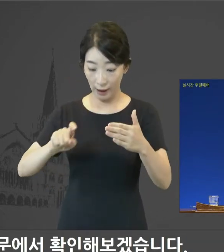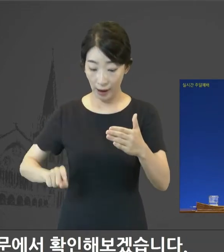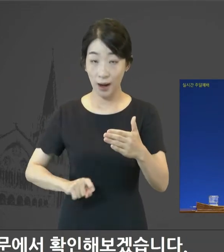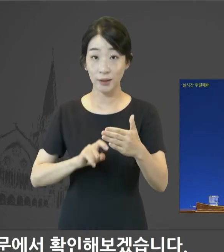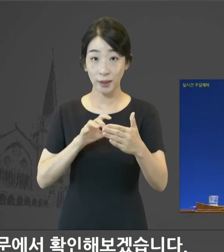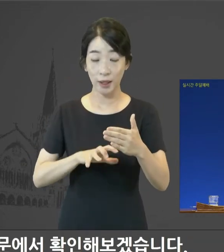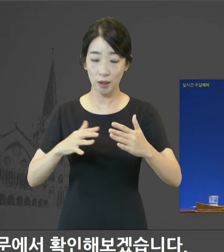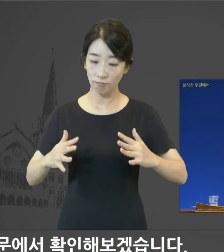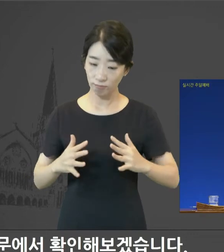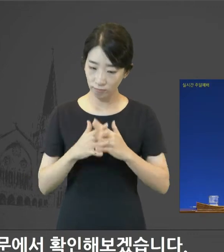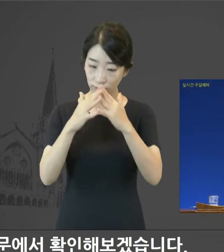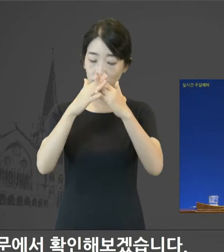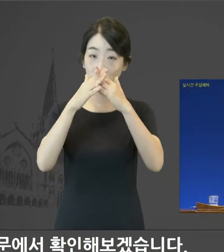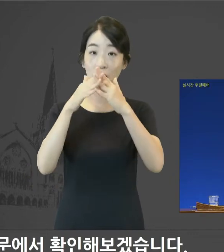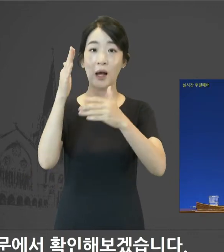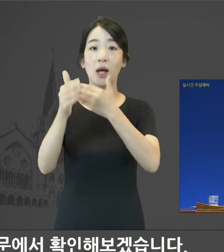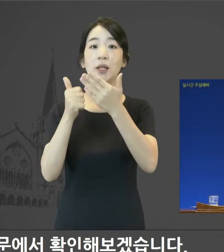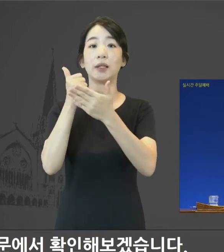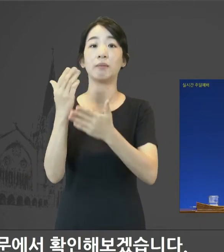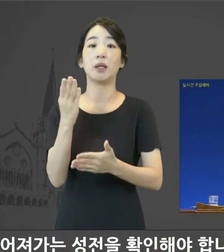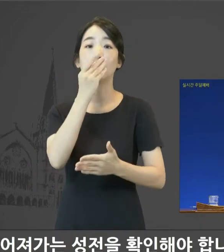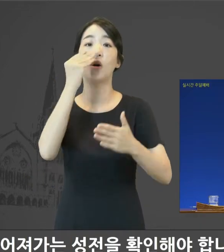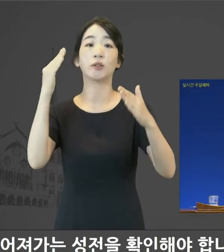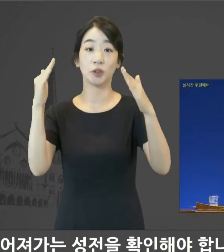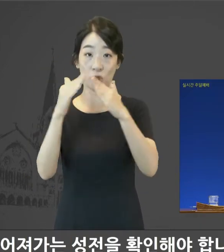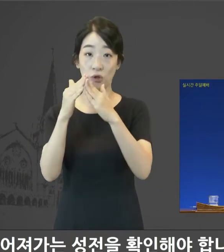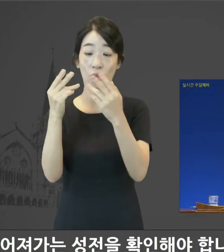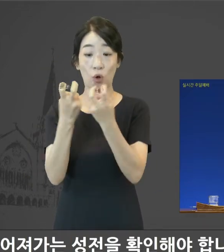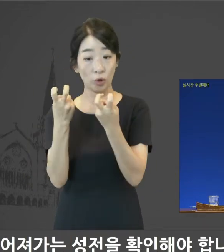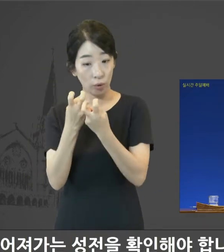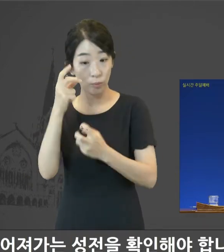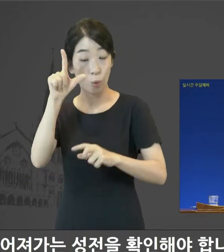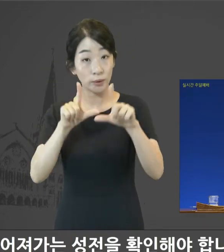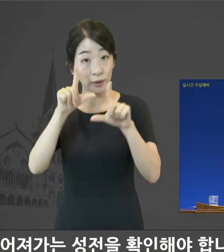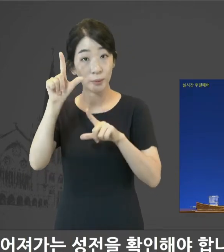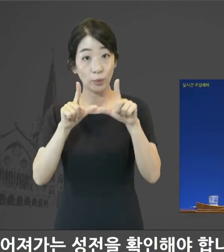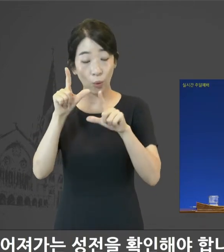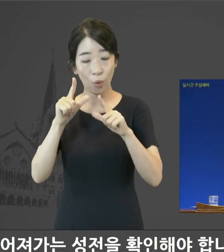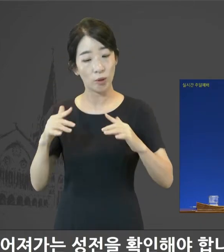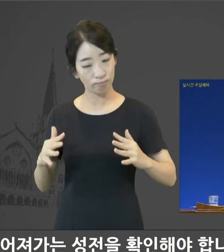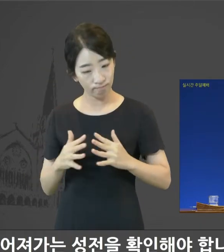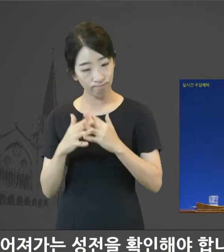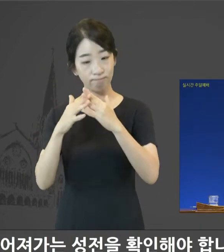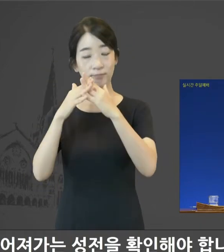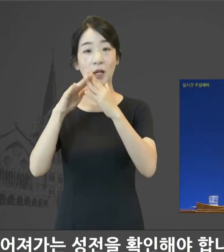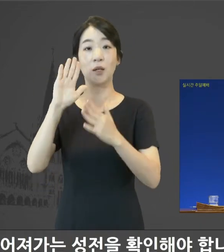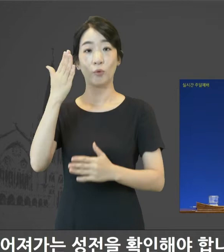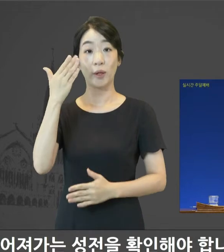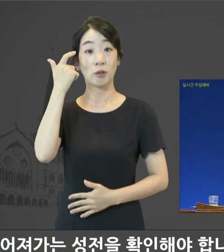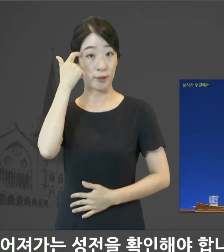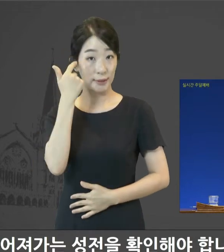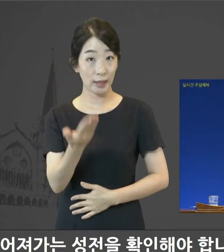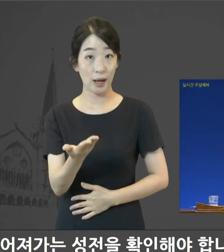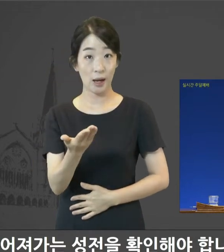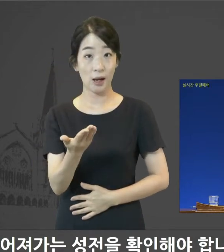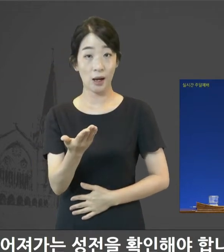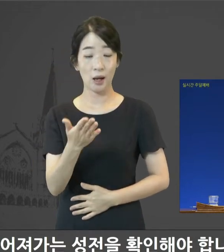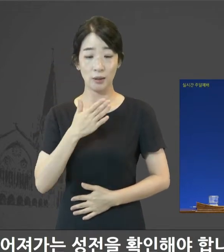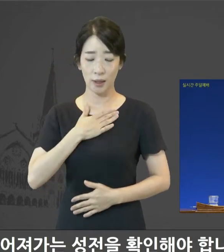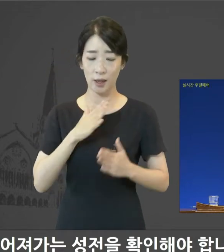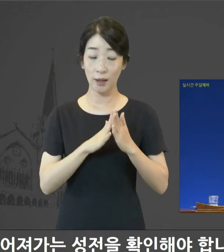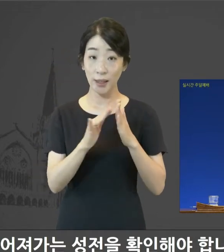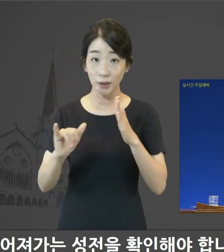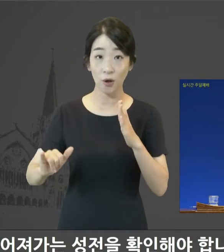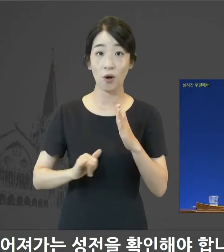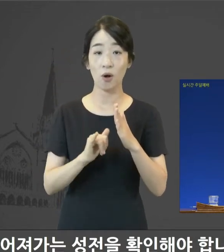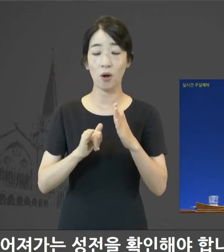내 안에서 하나님의 처소가 지어져 갈 때 어떤 모습으로 그 처소가 지어져 갈 것인가, 내 가정이